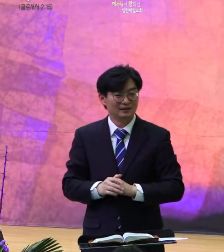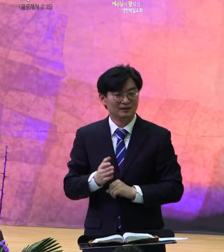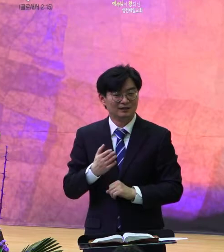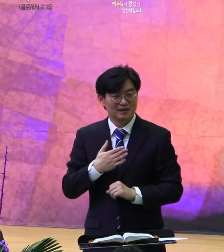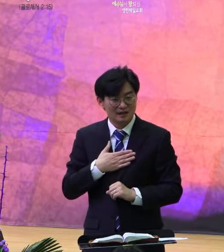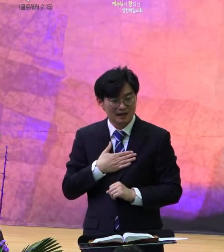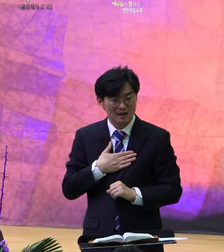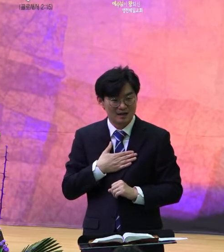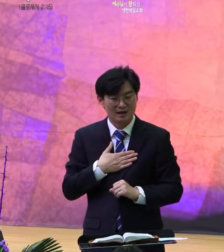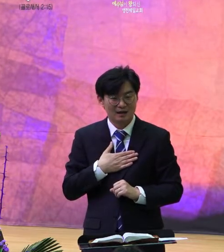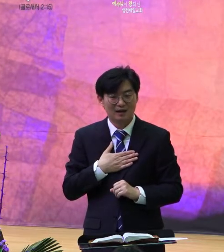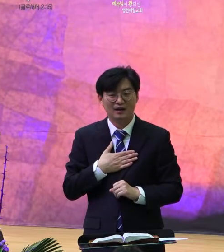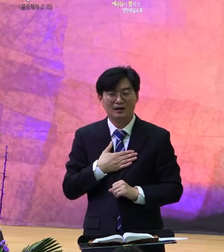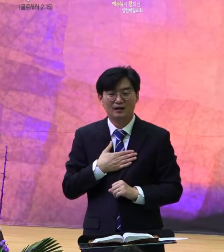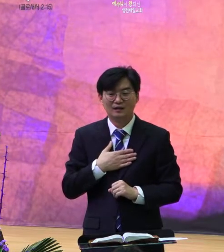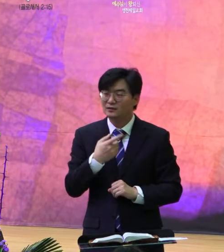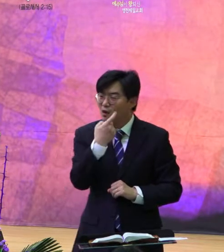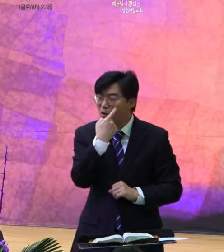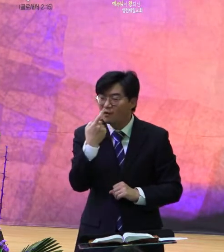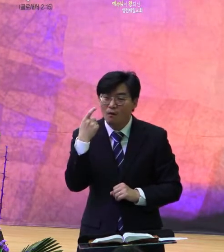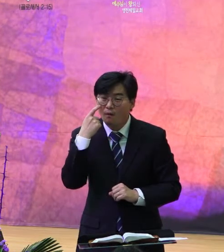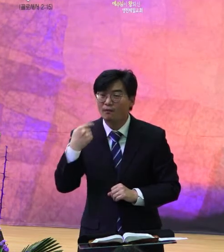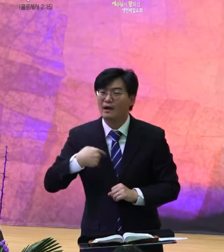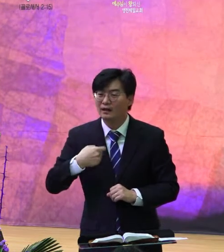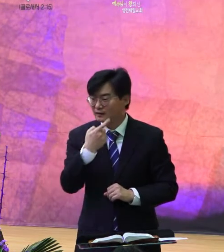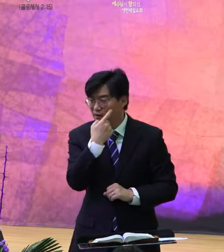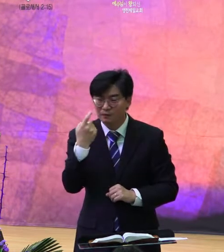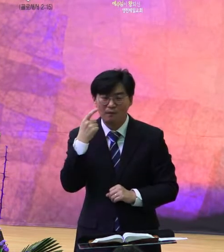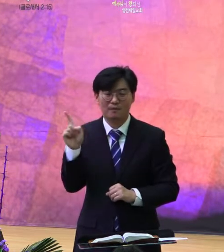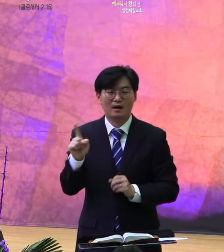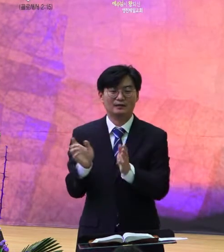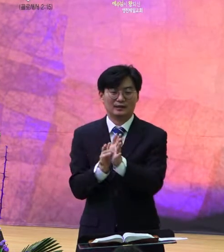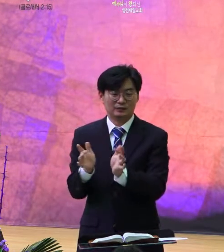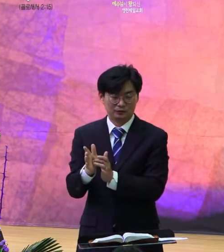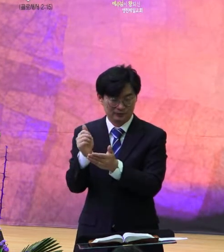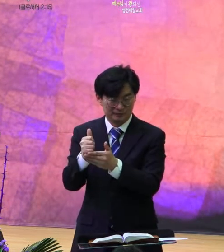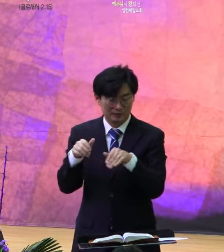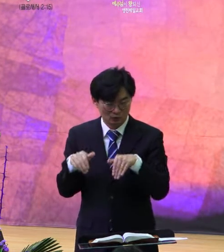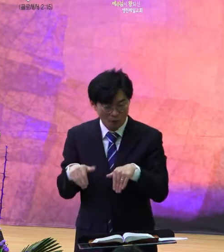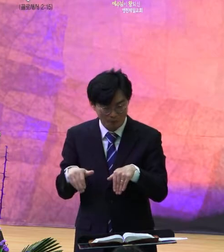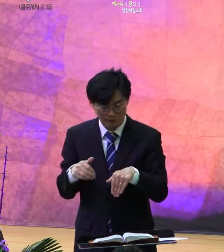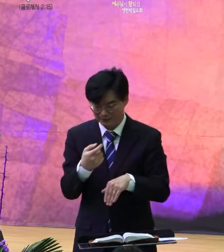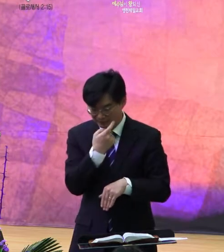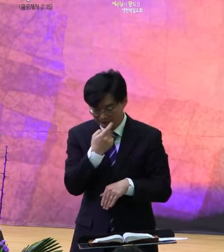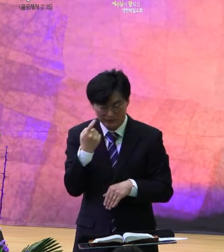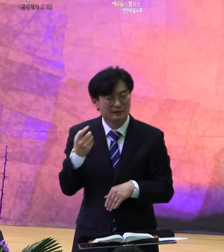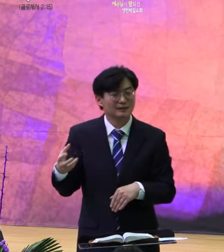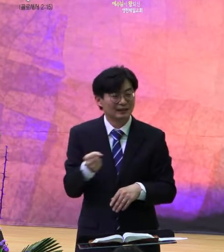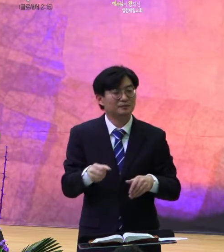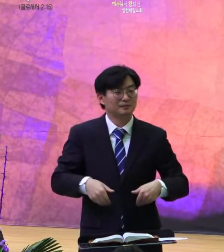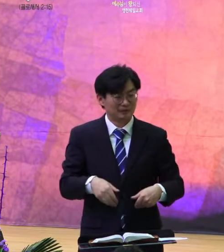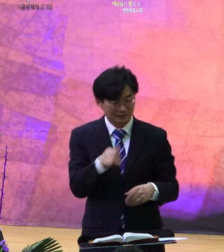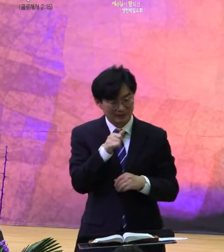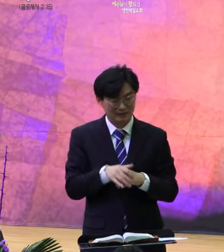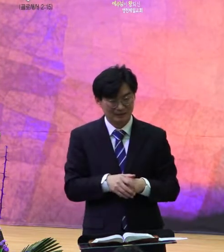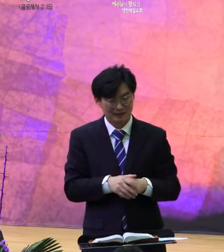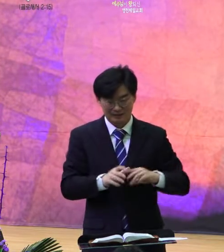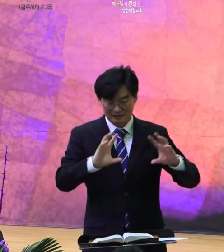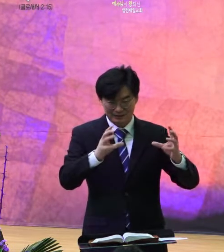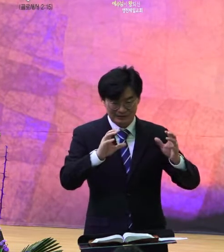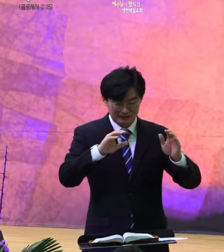그런 스티그마는 어떤 것이 있습니까? 여러분에게 그런 예수님의 흔적으로 이야기할 수 있는 신앙의